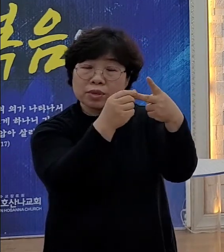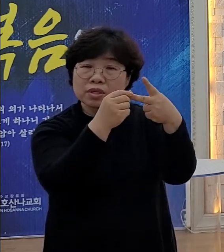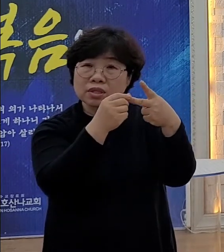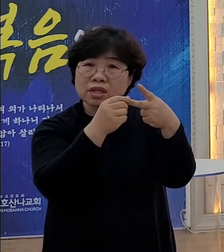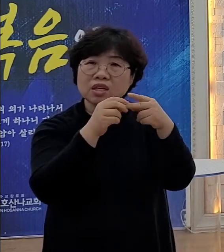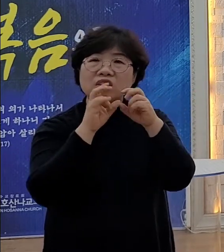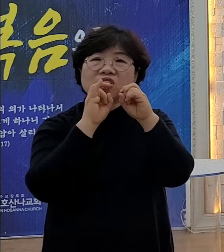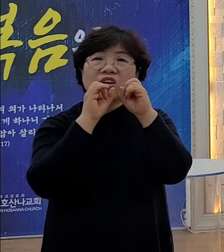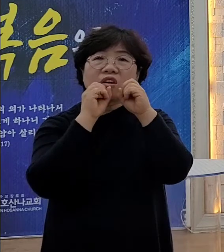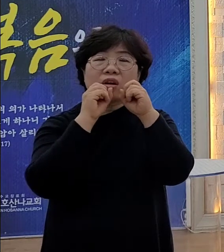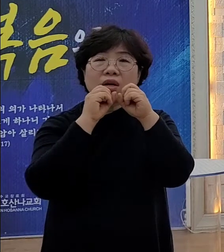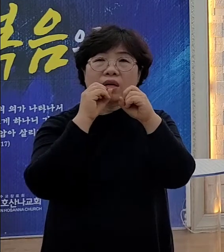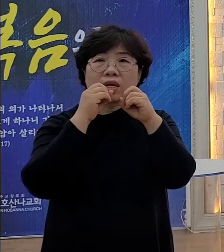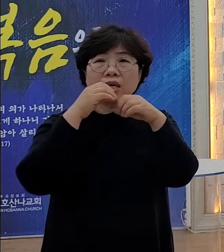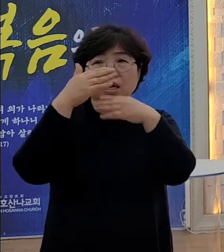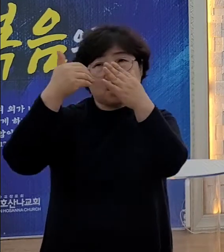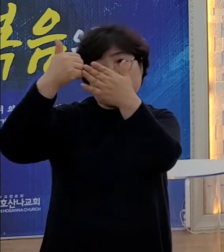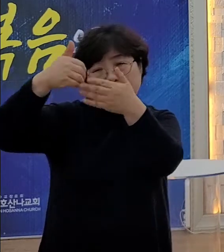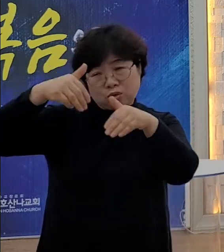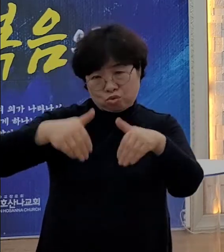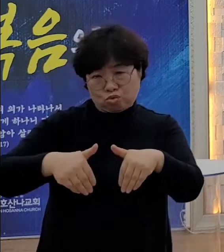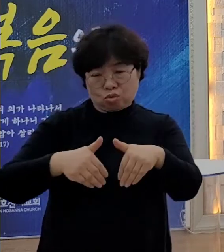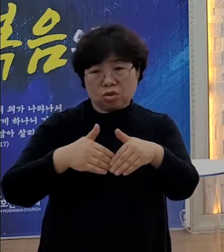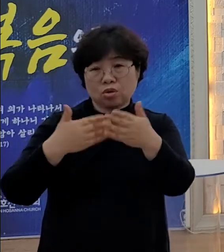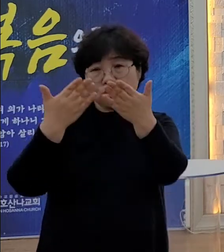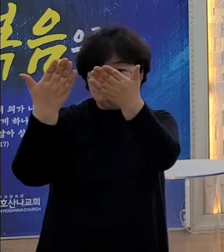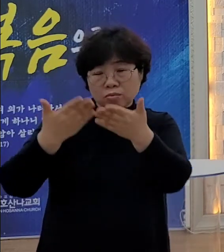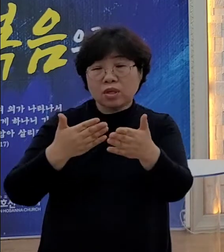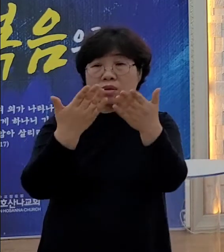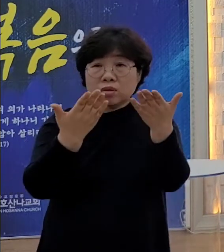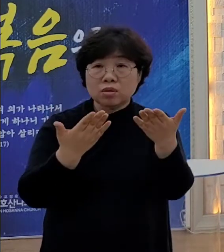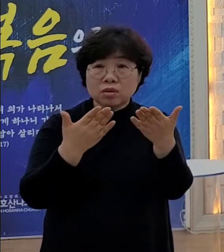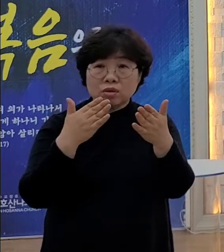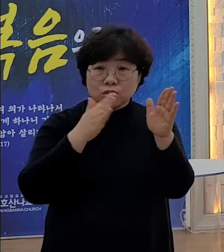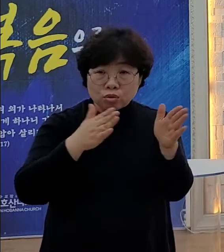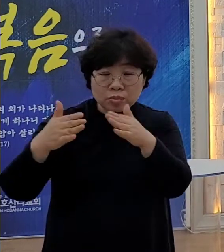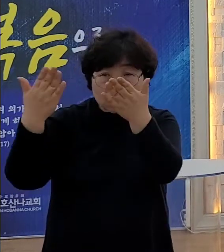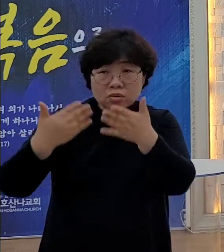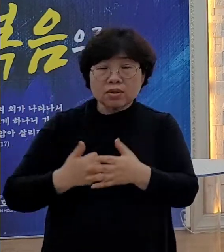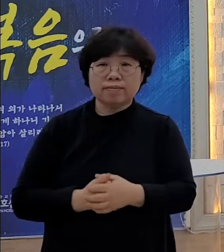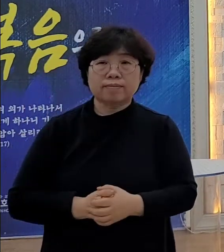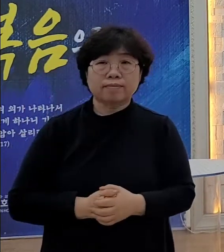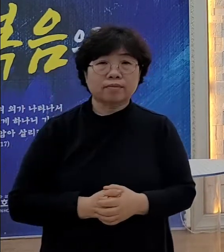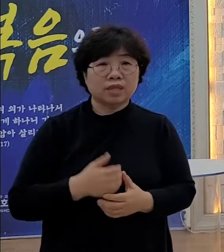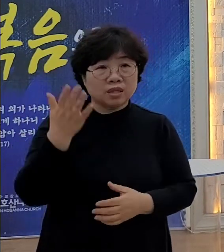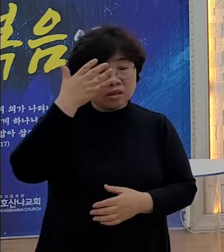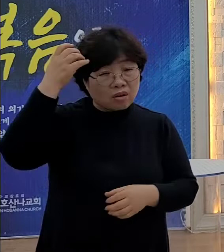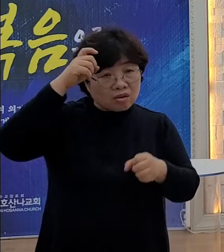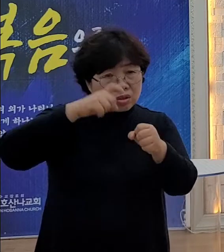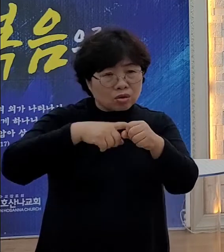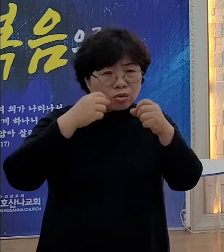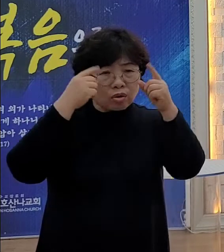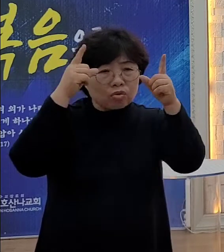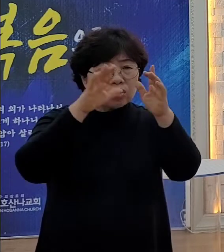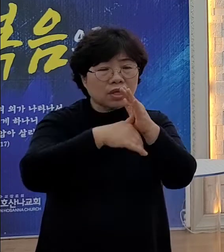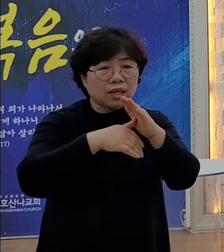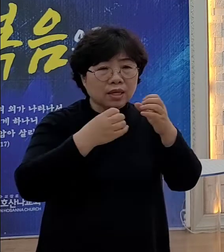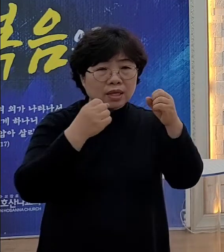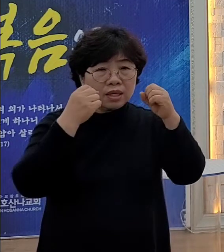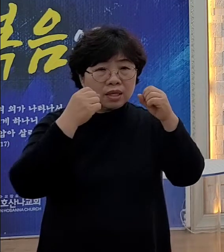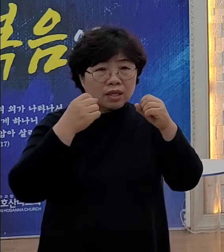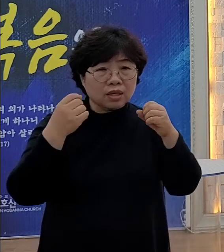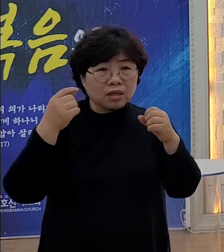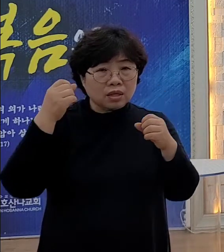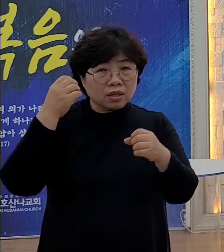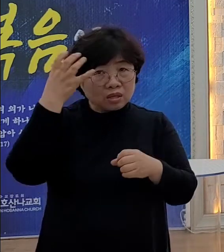내가 아무리 문제가 없어도 내가 영적으로 어두워져 있으면 자각할 수 없구나. 이거를 깨달아야 돼. 이게 우리